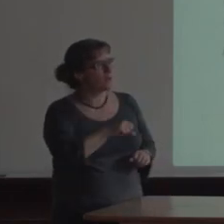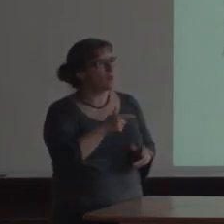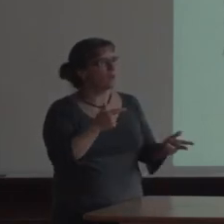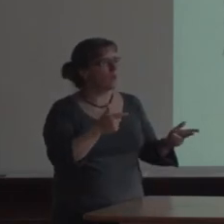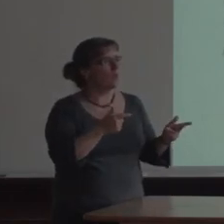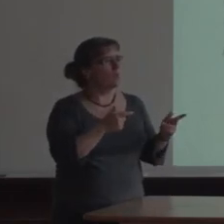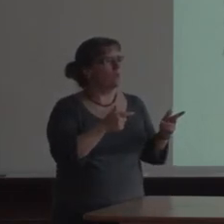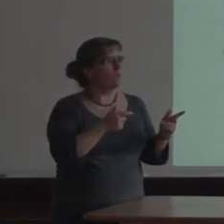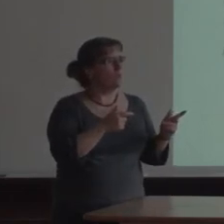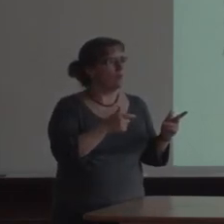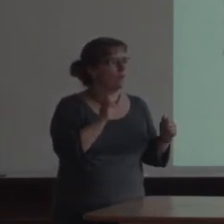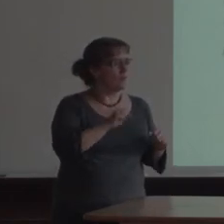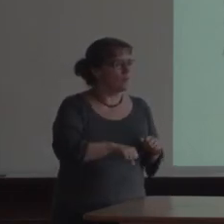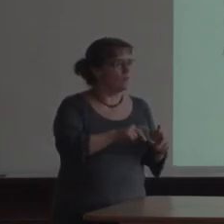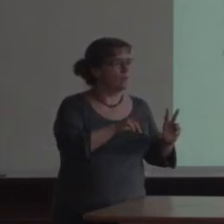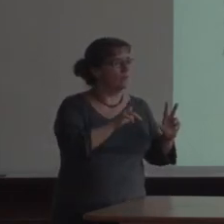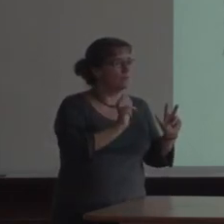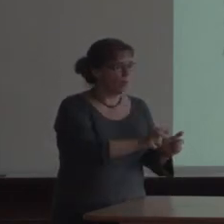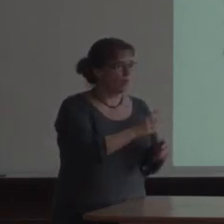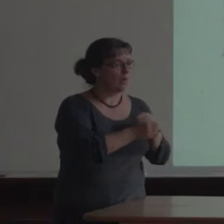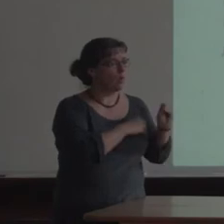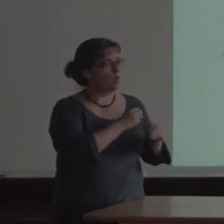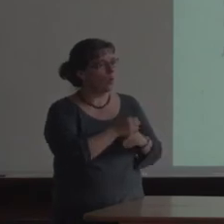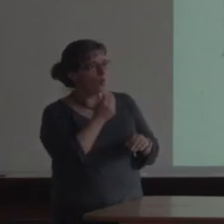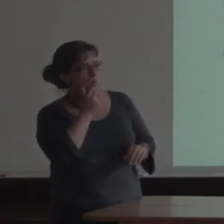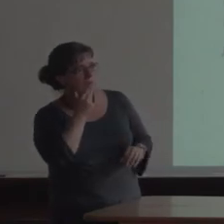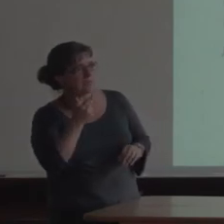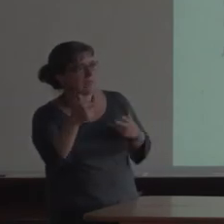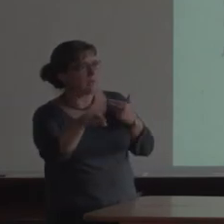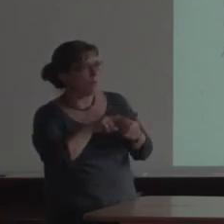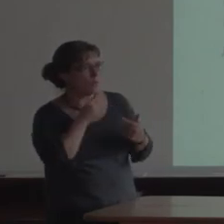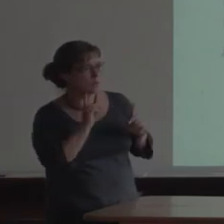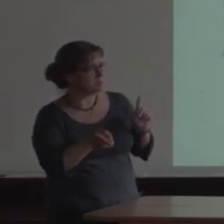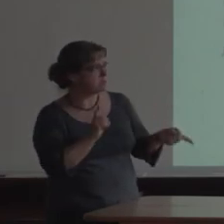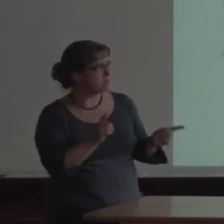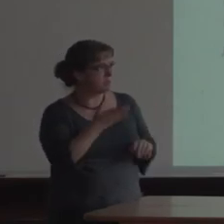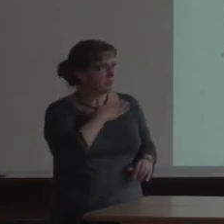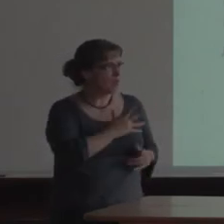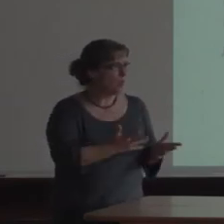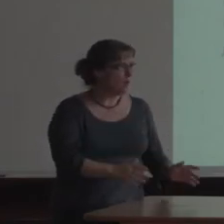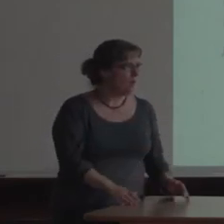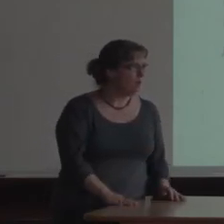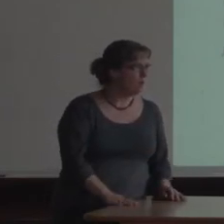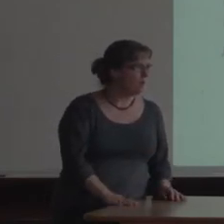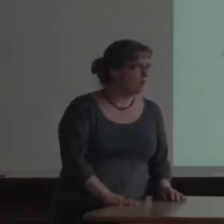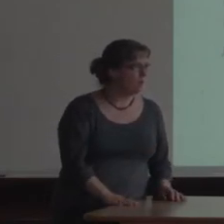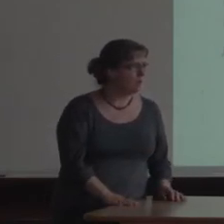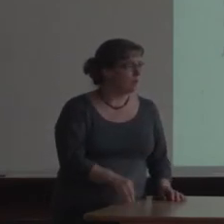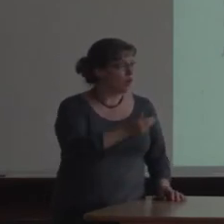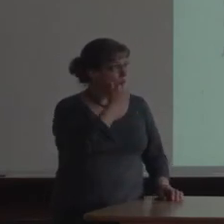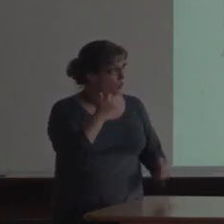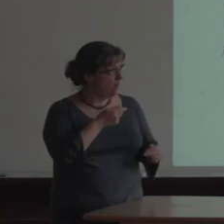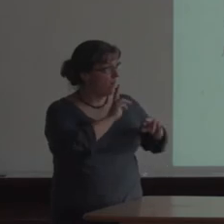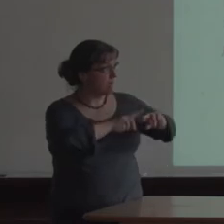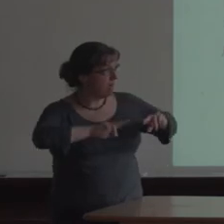ou alors utiliser responsive. Et en fait, c'est quoi le meilleur à faire si tu veux bloquer post, ça serait directement tu peux le patcher,